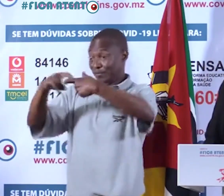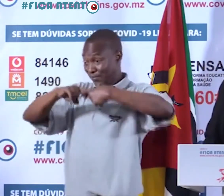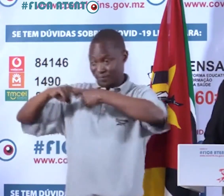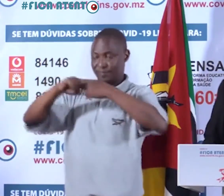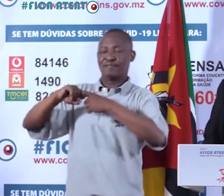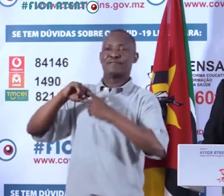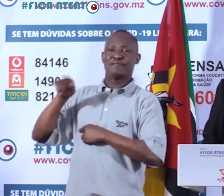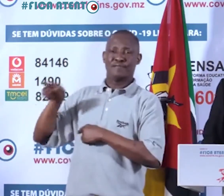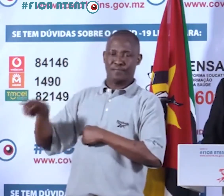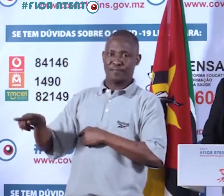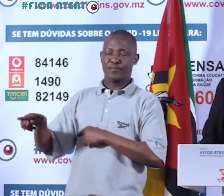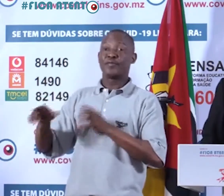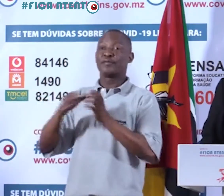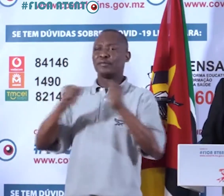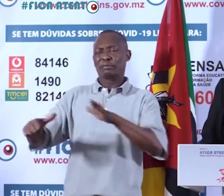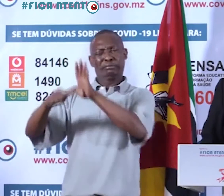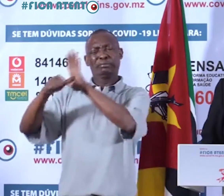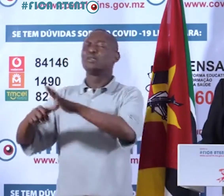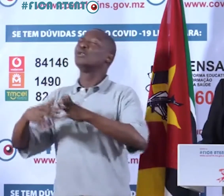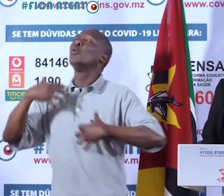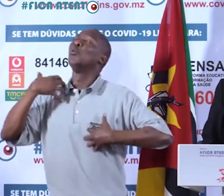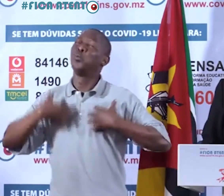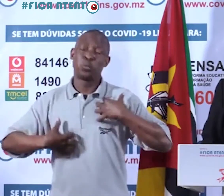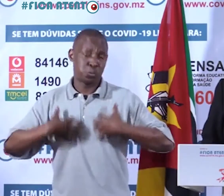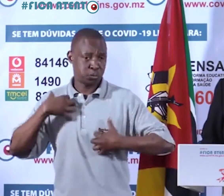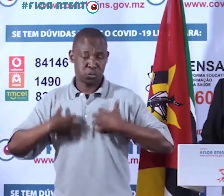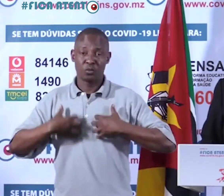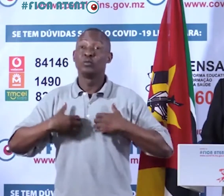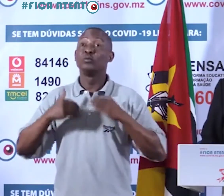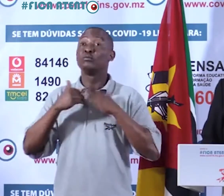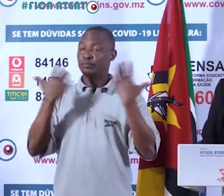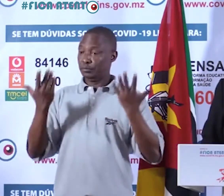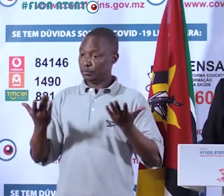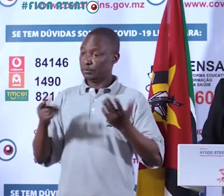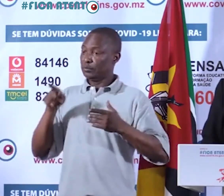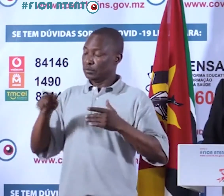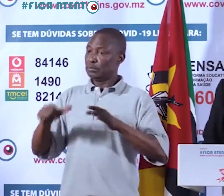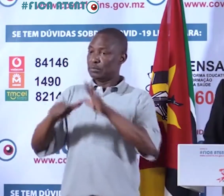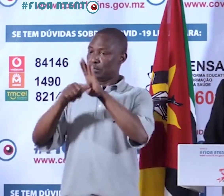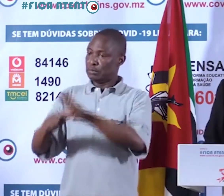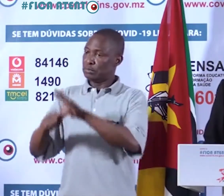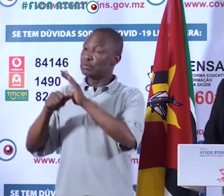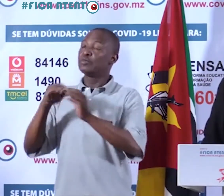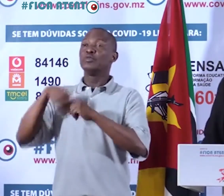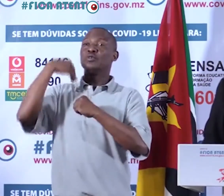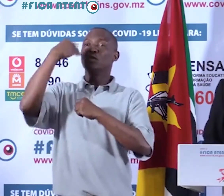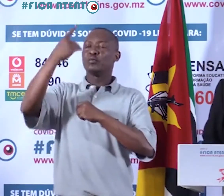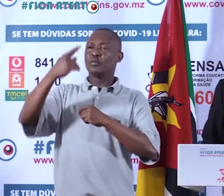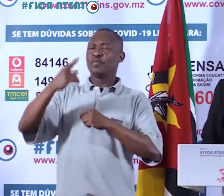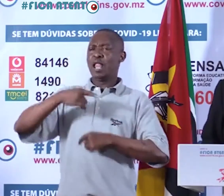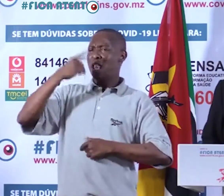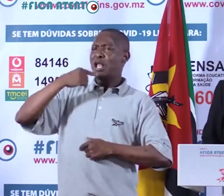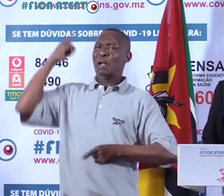preocupante quando essa discriminação leva até a violência física, verbal,